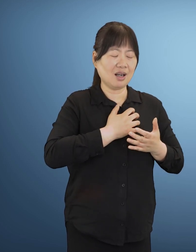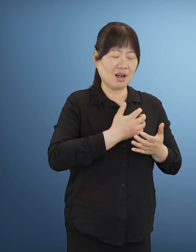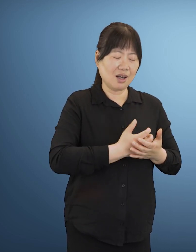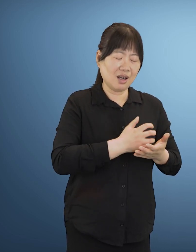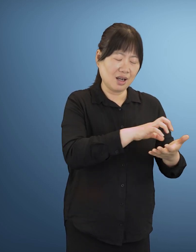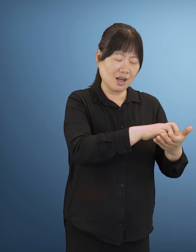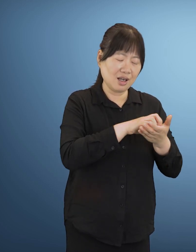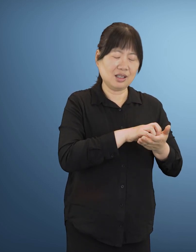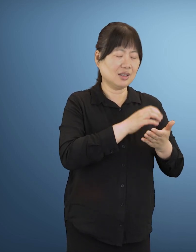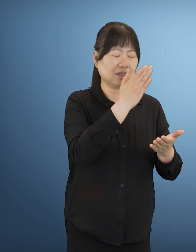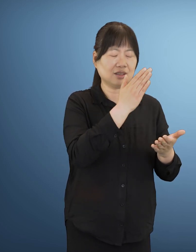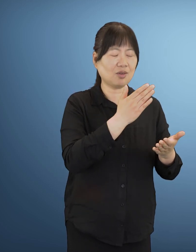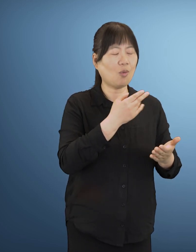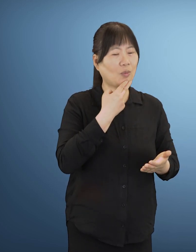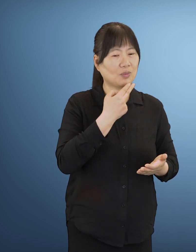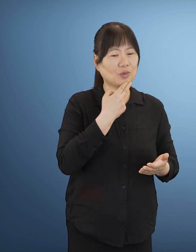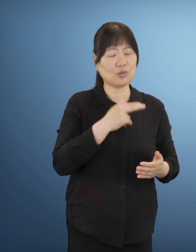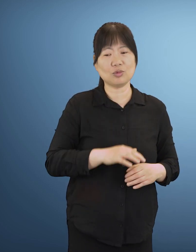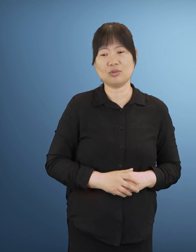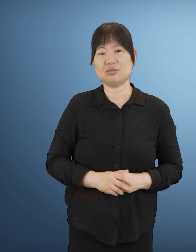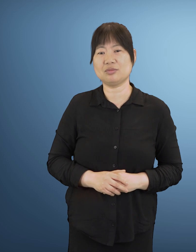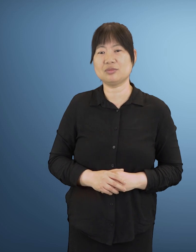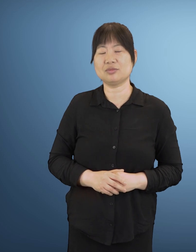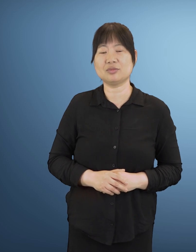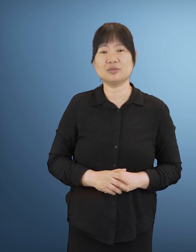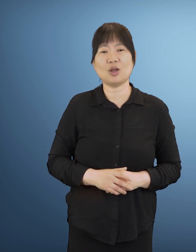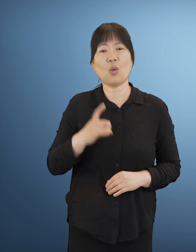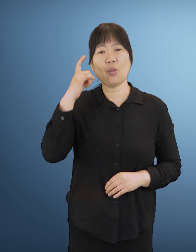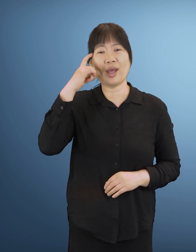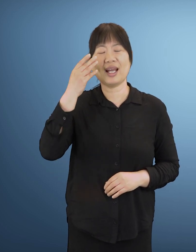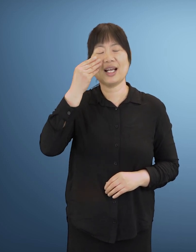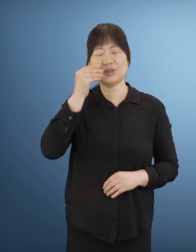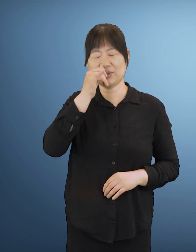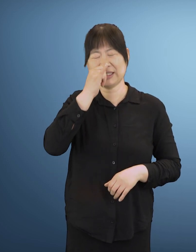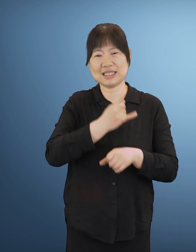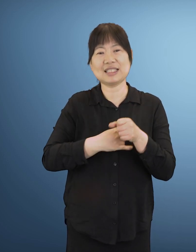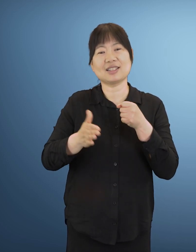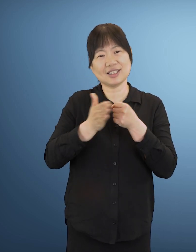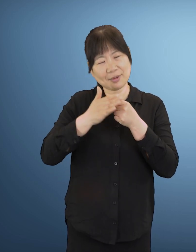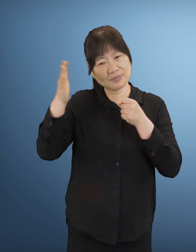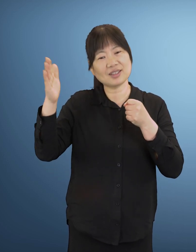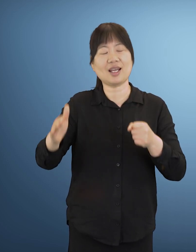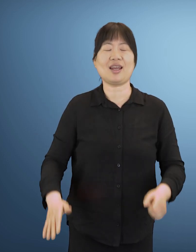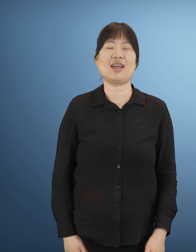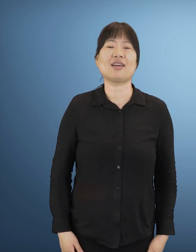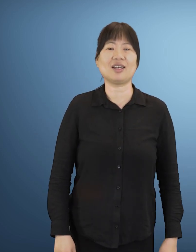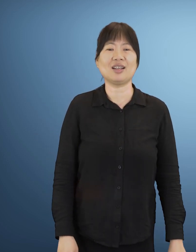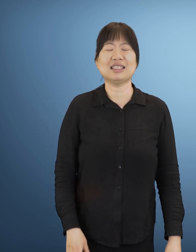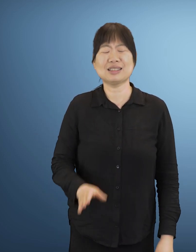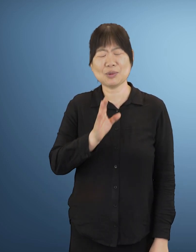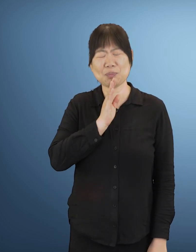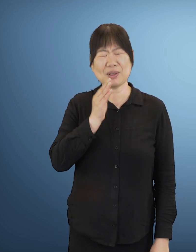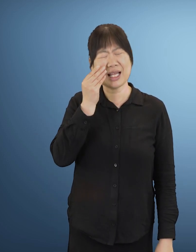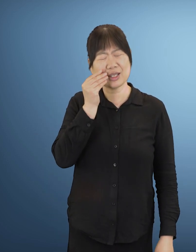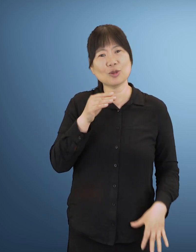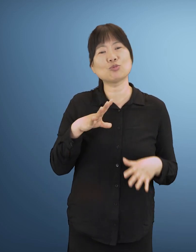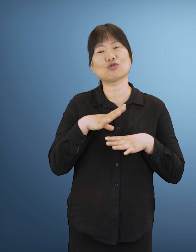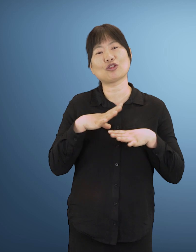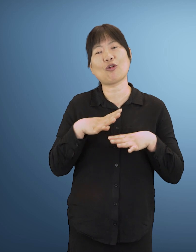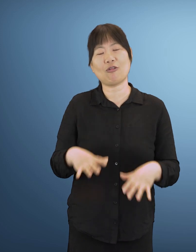것이 아니라, 이게 왜 이렇게 되냐 하면 익숙함이 가져다주는 무서운